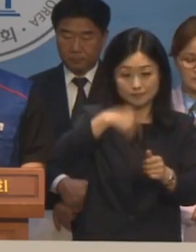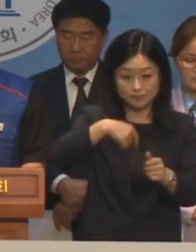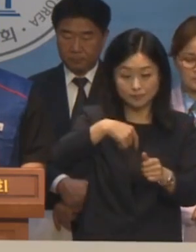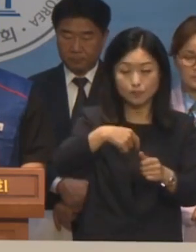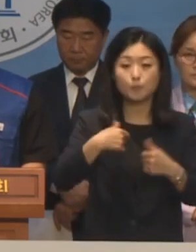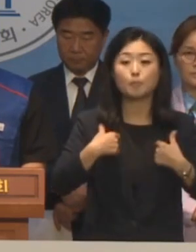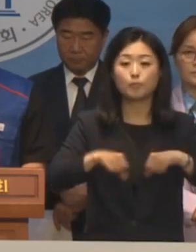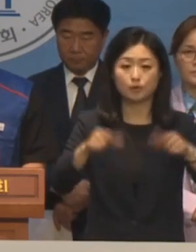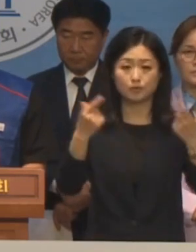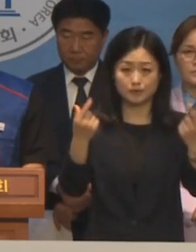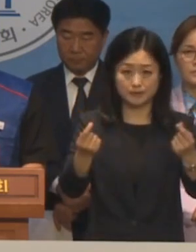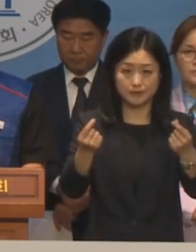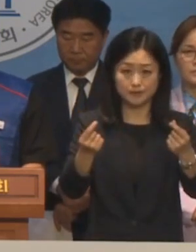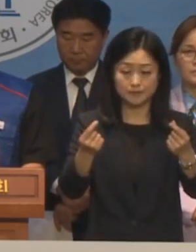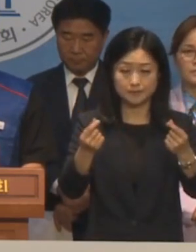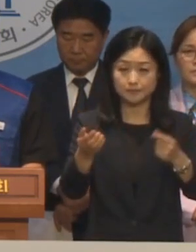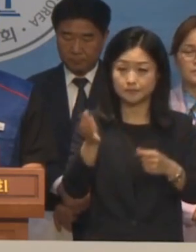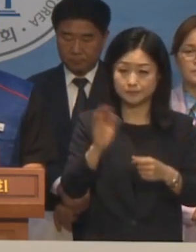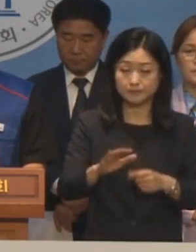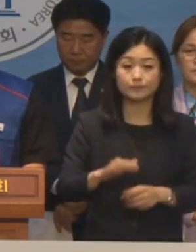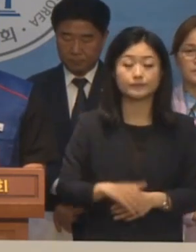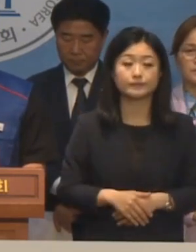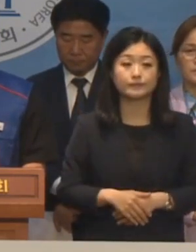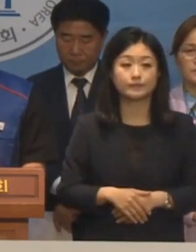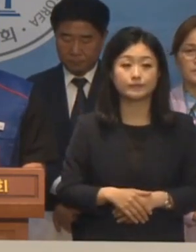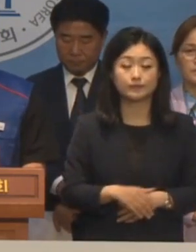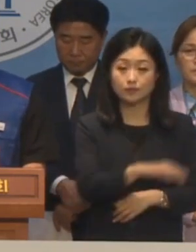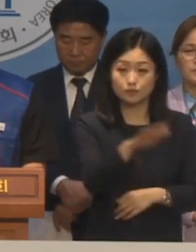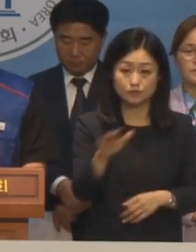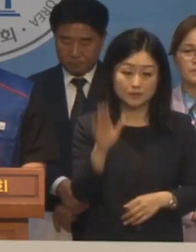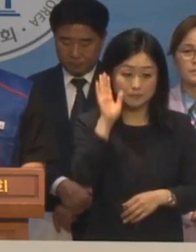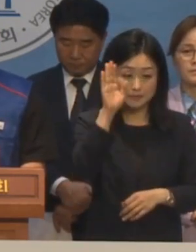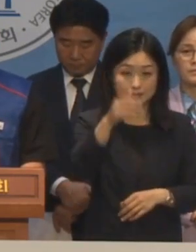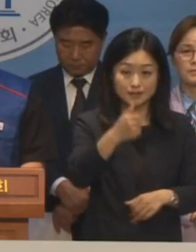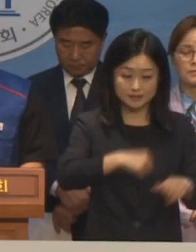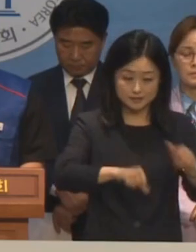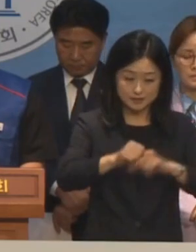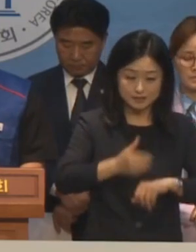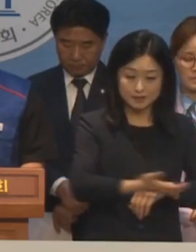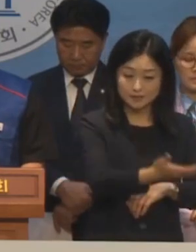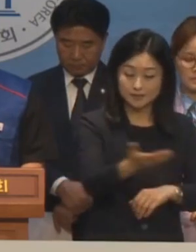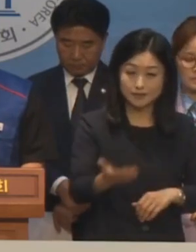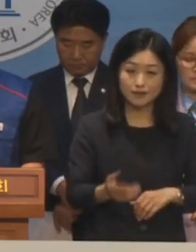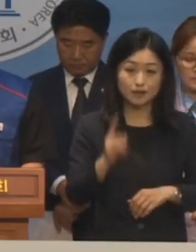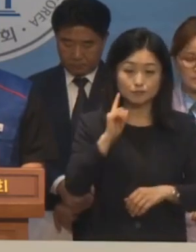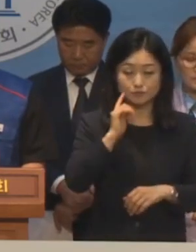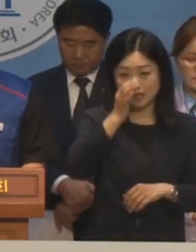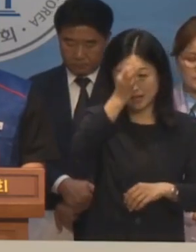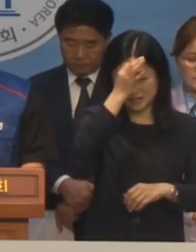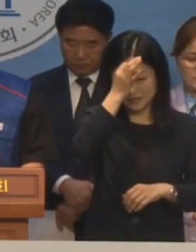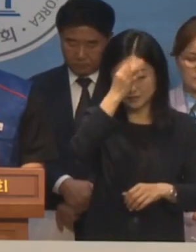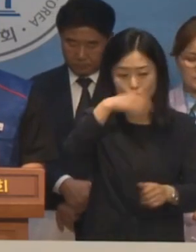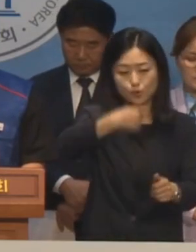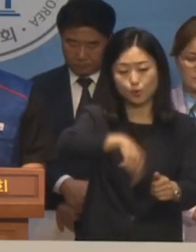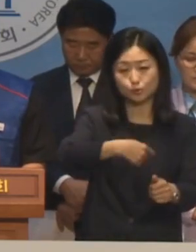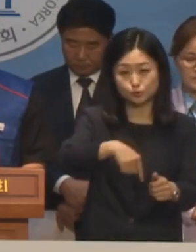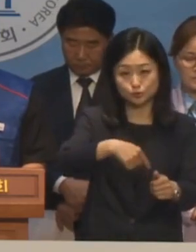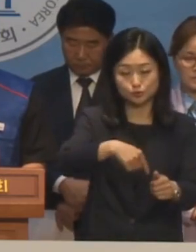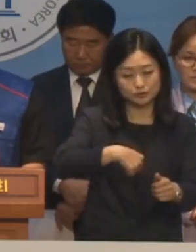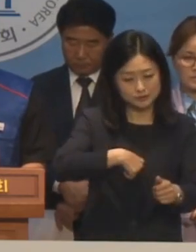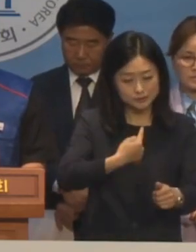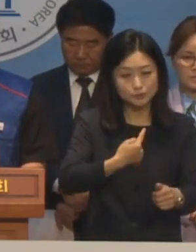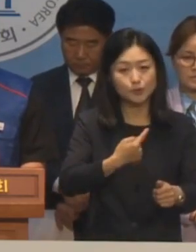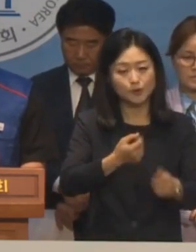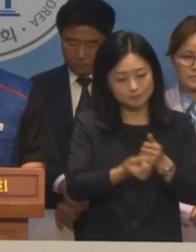정부를 할 수 있겠습니다. 그러나 우리는 자라나는 세대들이 문화예술이 있는 교실에서 스스로 문화예술을